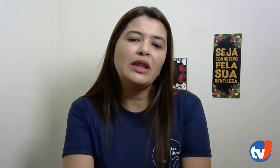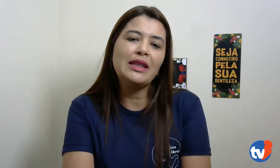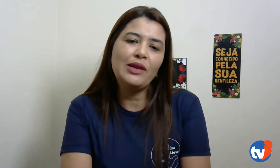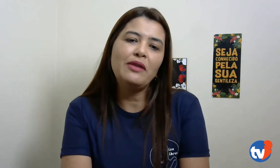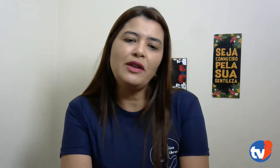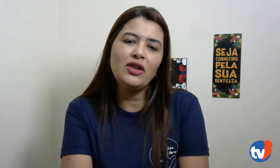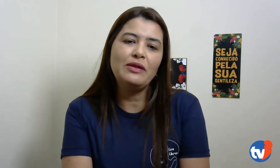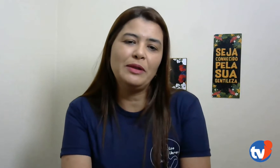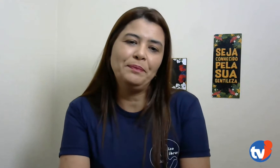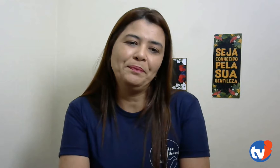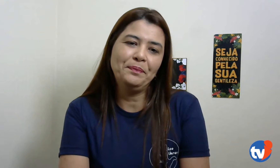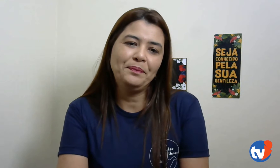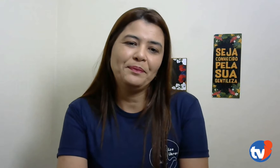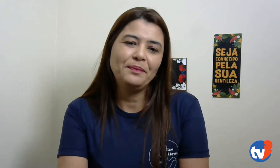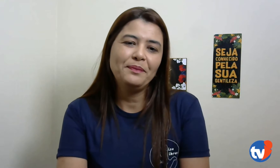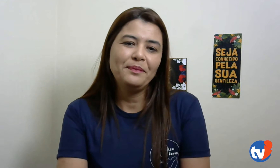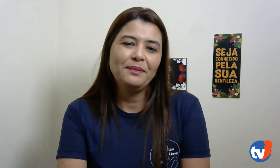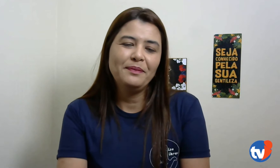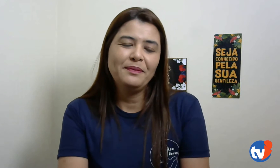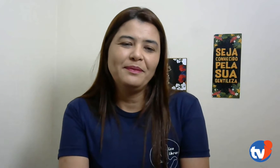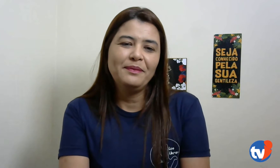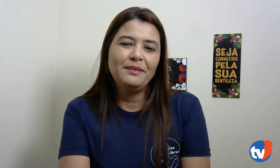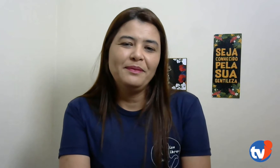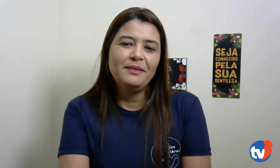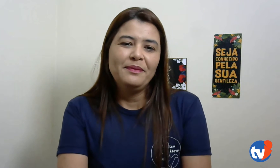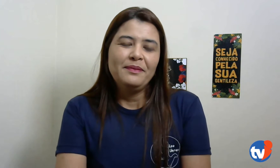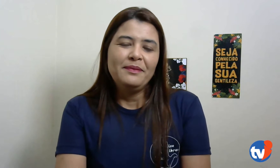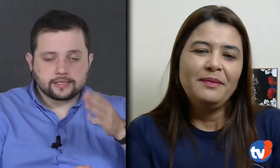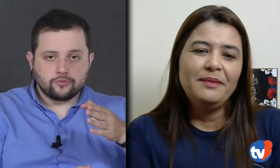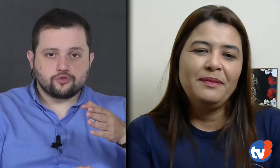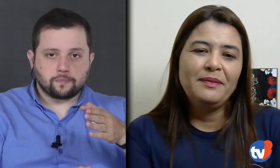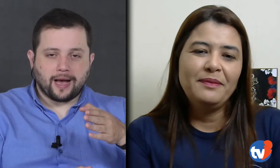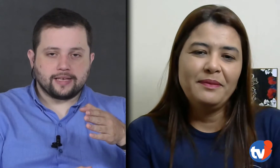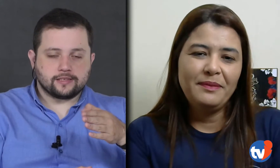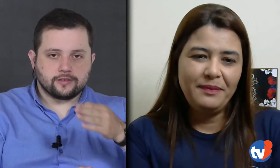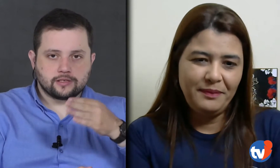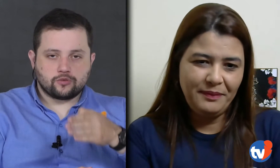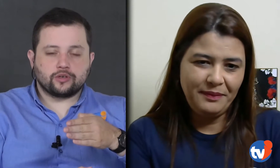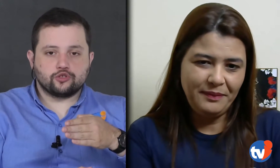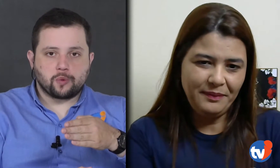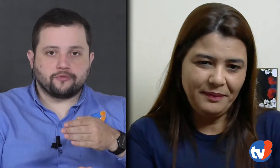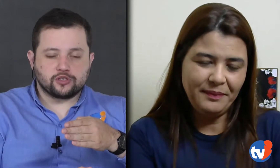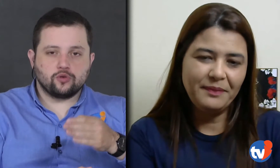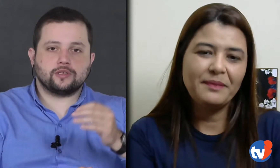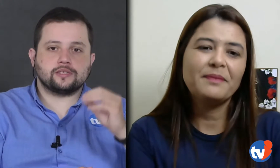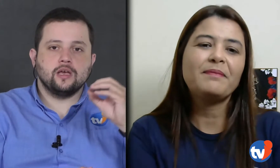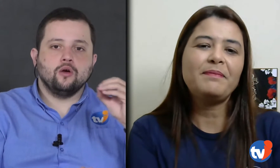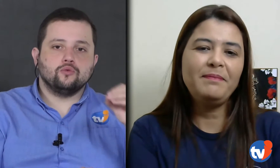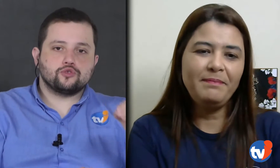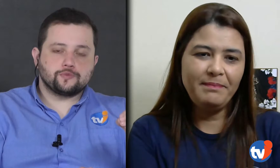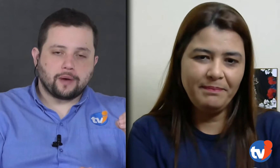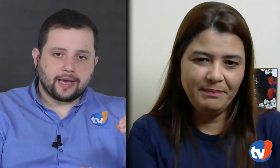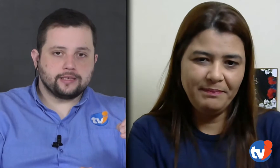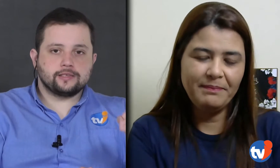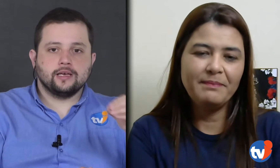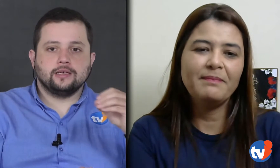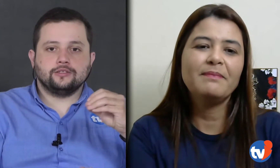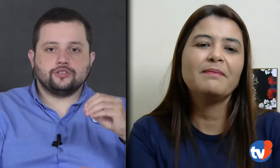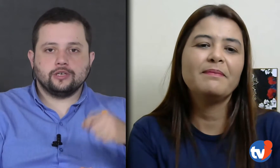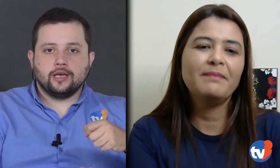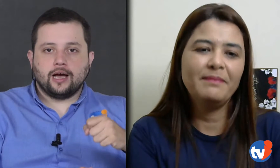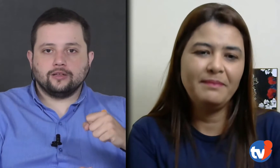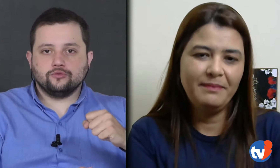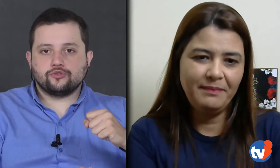ter uma comunicação efetiva. Muito bem. E para a questão dos pais, né? Você citou aqui dos professores, os